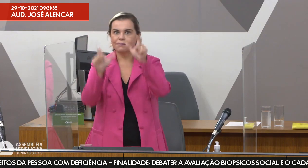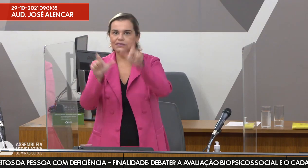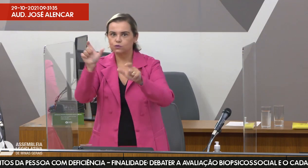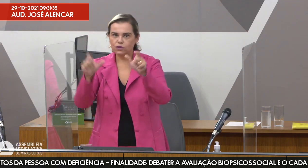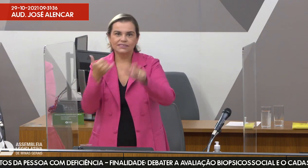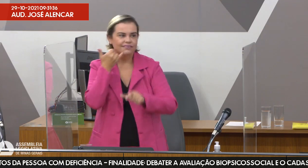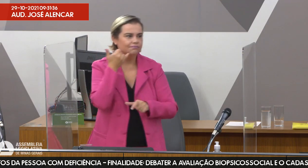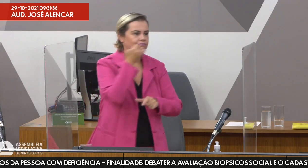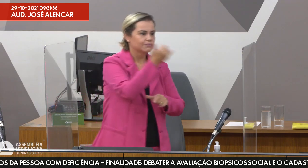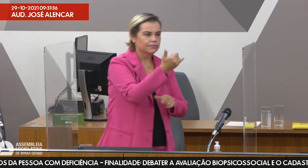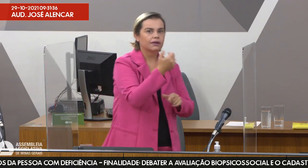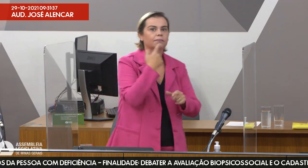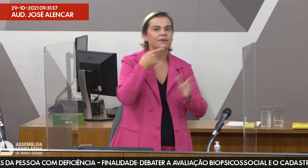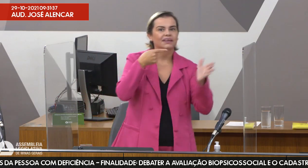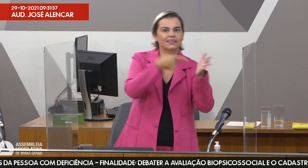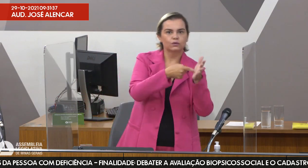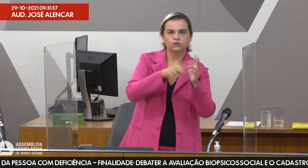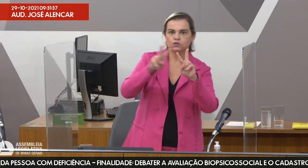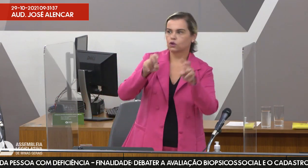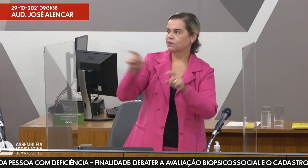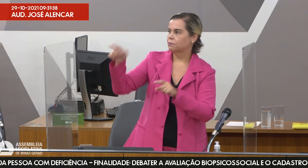de violação de direitos humanos.